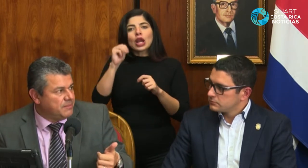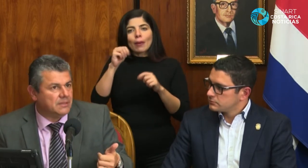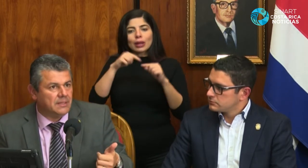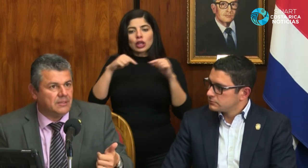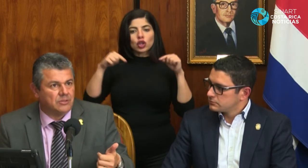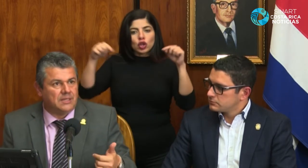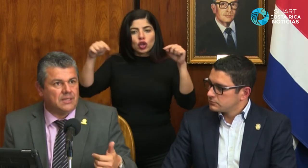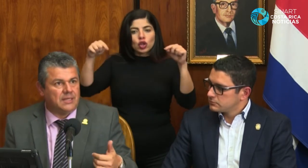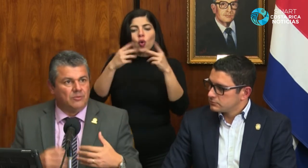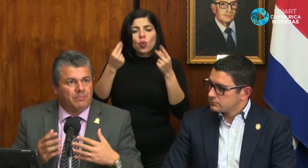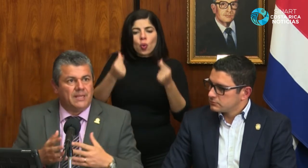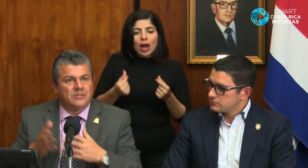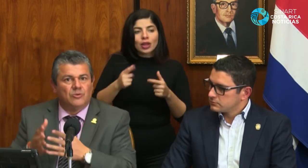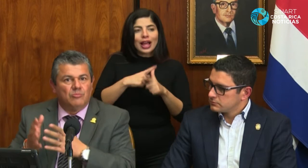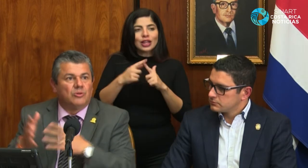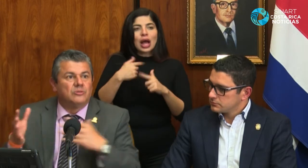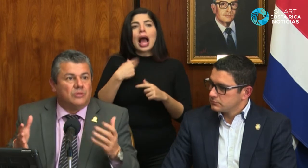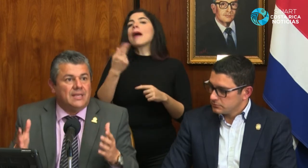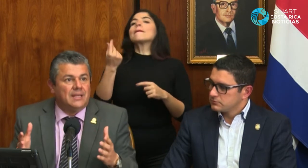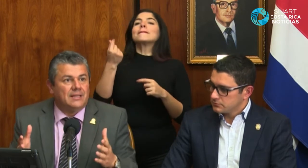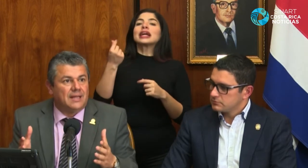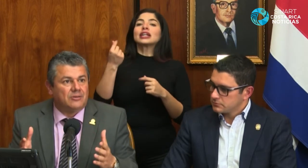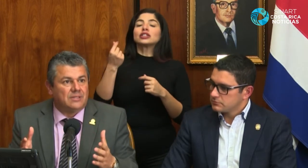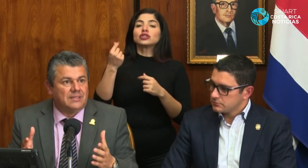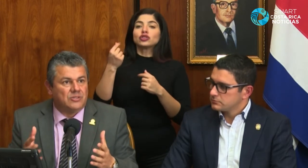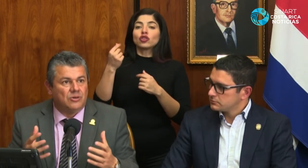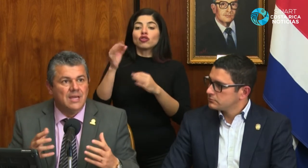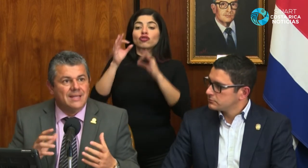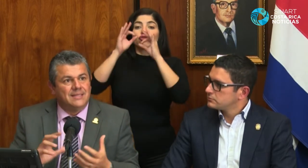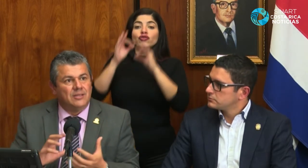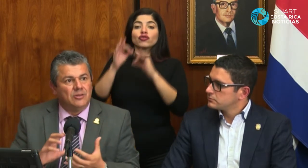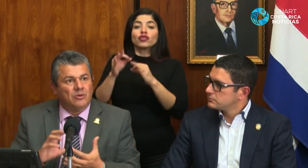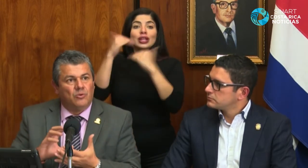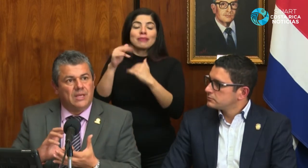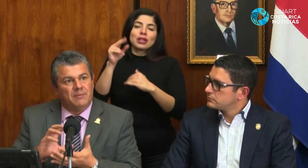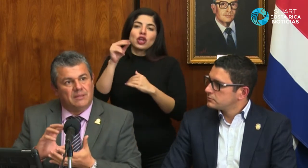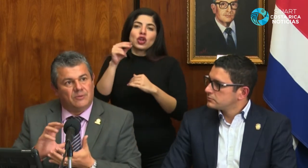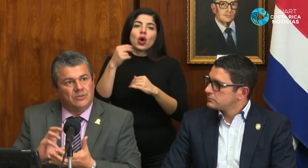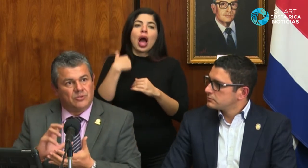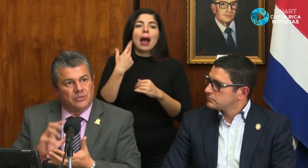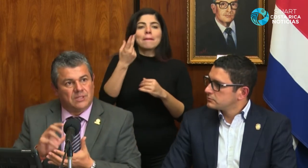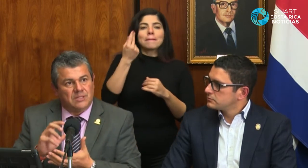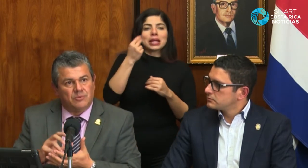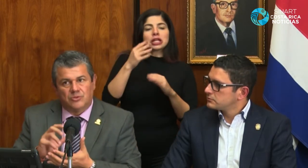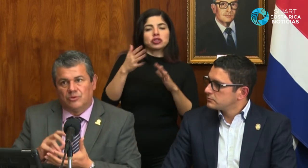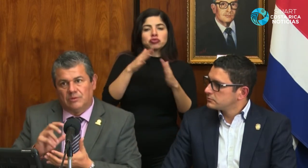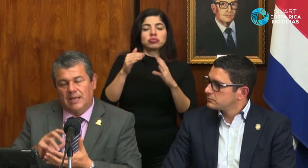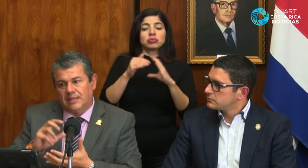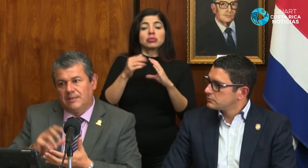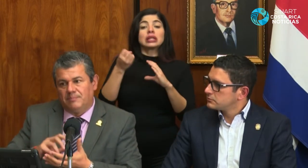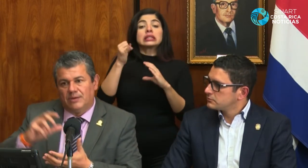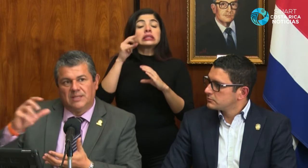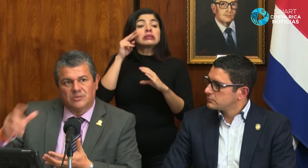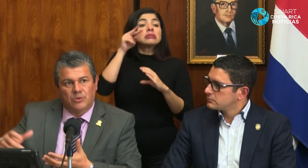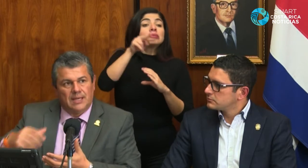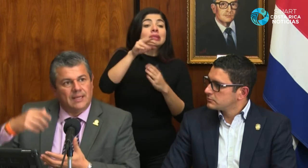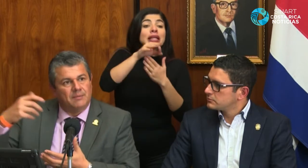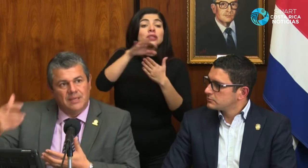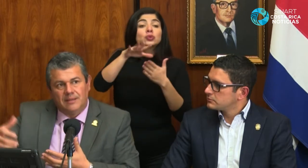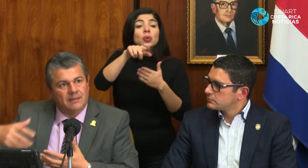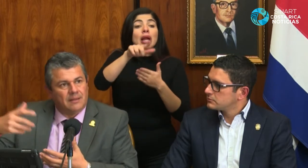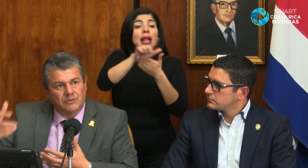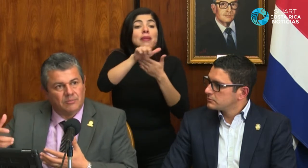nos permite no tener un precio, un monto original de la contratación, sino únicamente cuando nosotros decimos hay que limpiar una